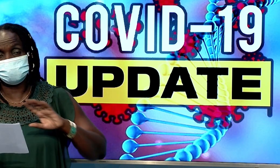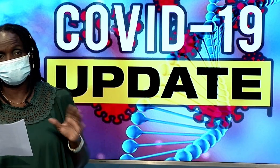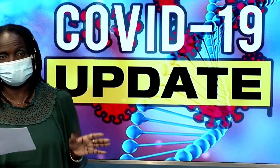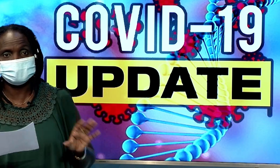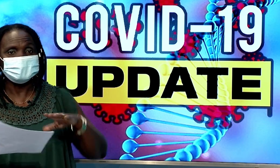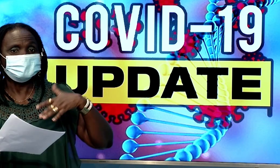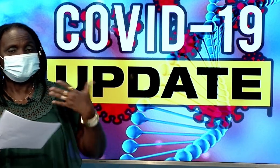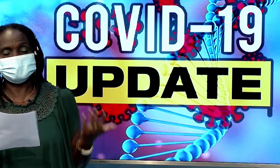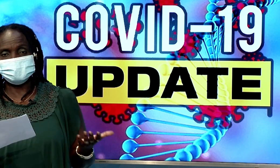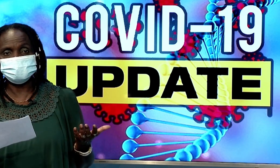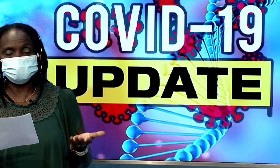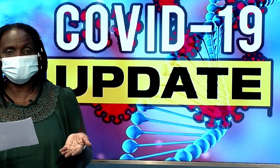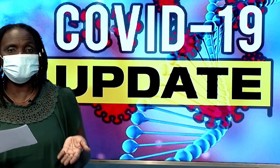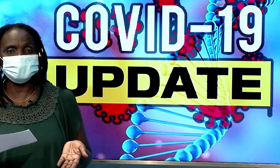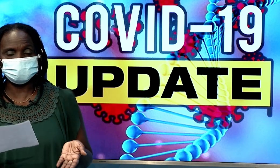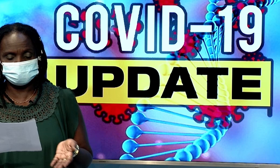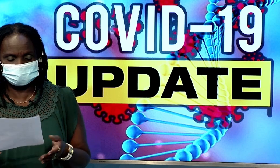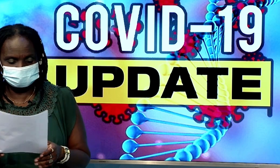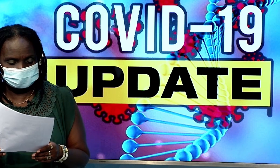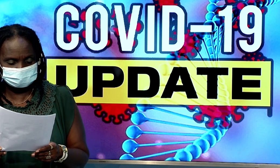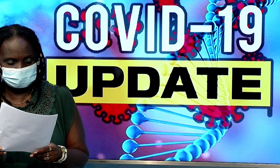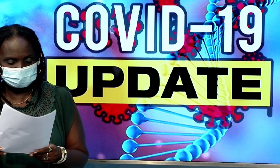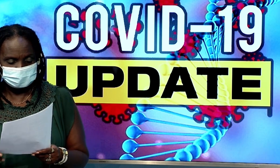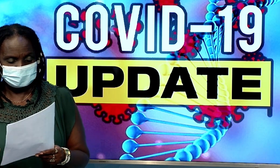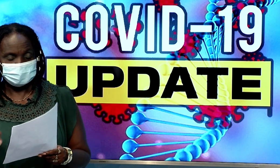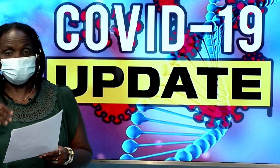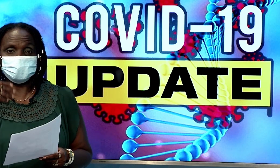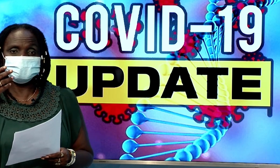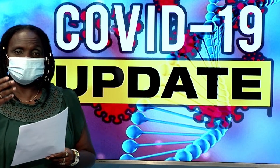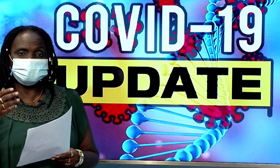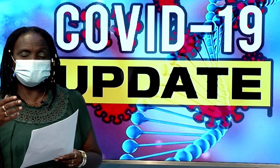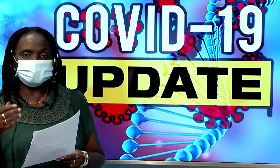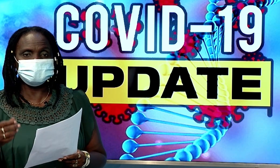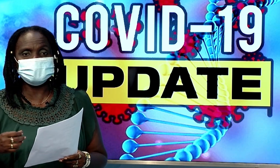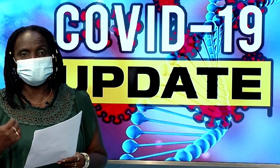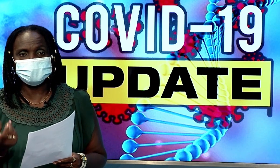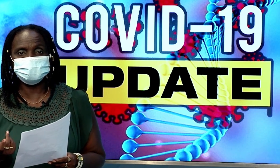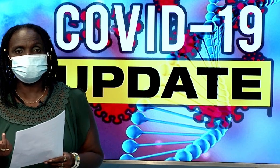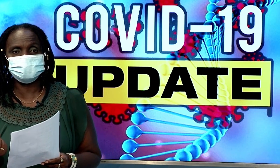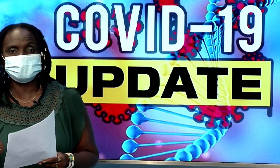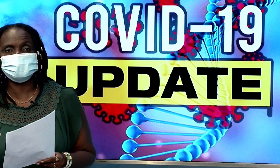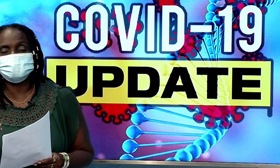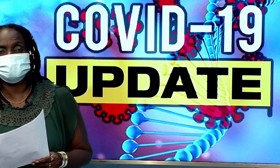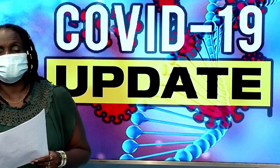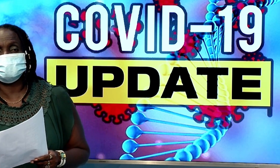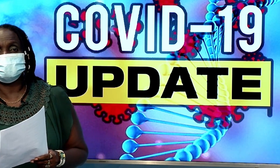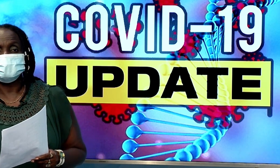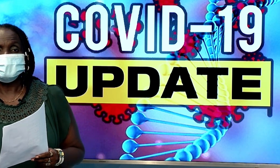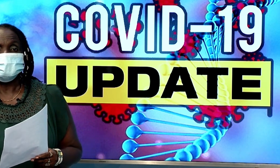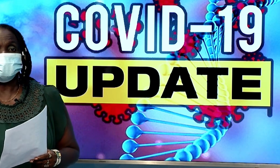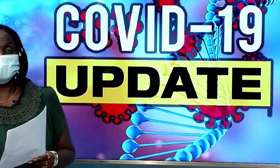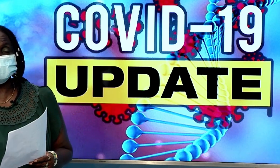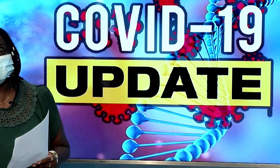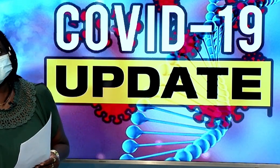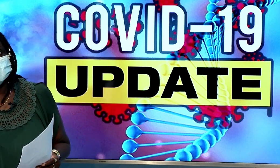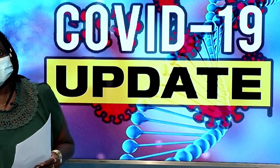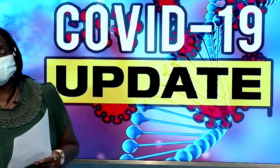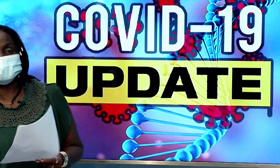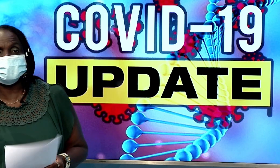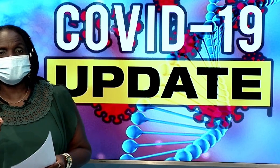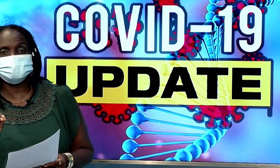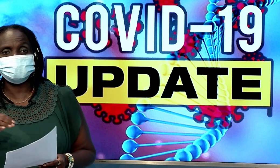6 uur de volgende dag. Eigenlijk moet niemand op straat gaan. Nu hebben ze een systeem geïntroduceerd